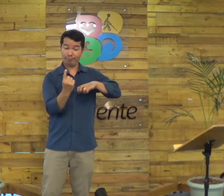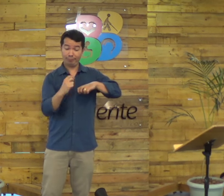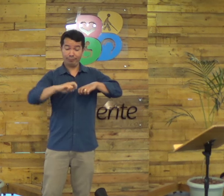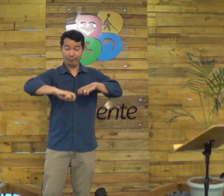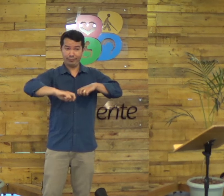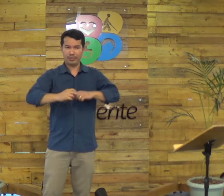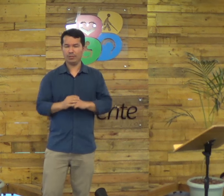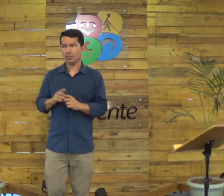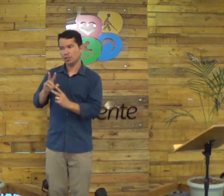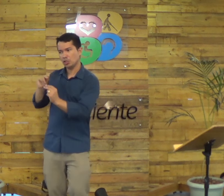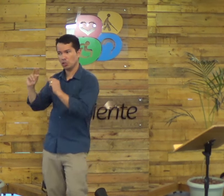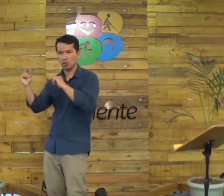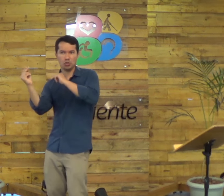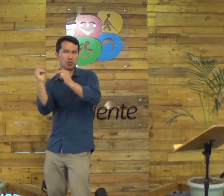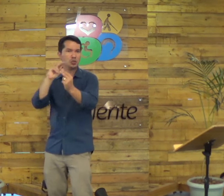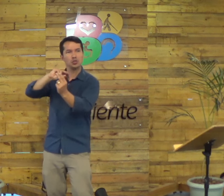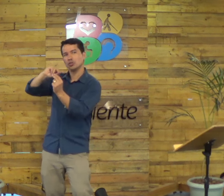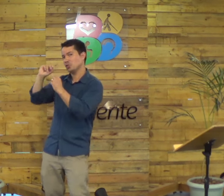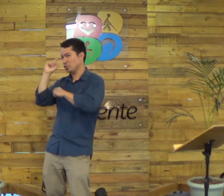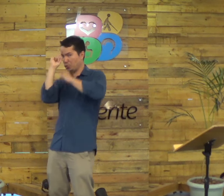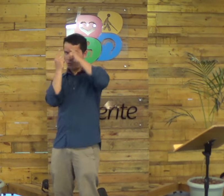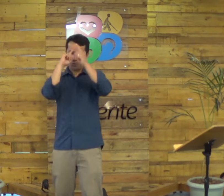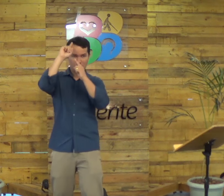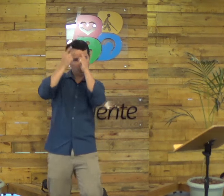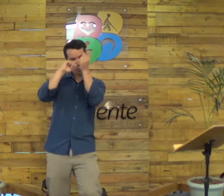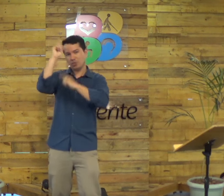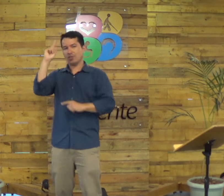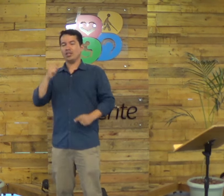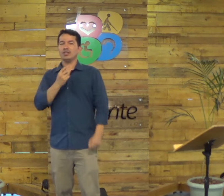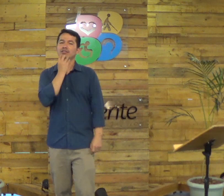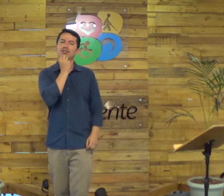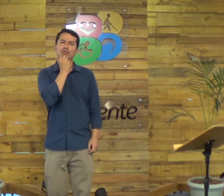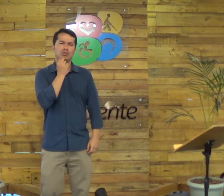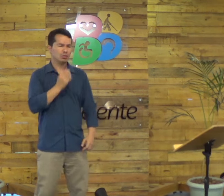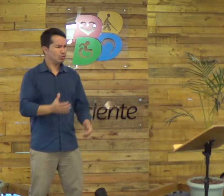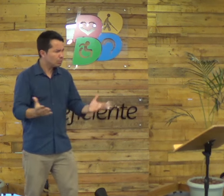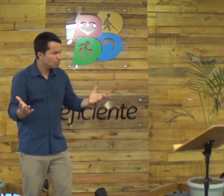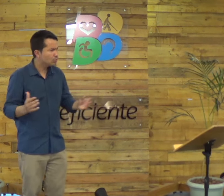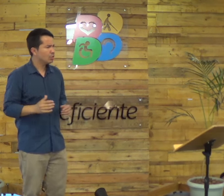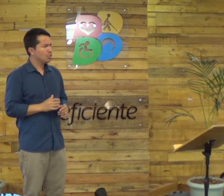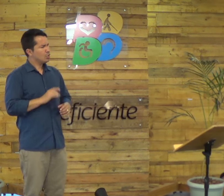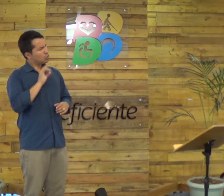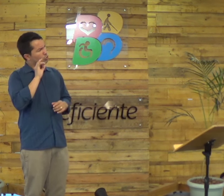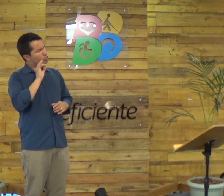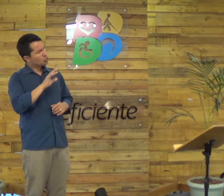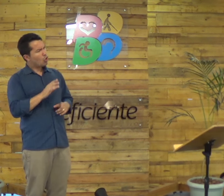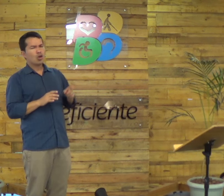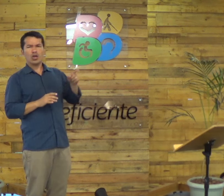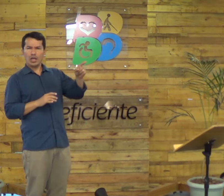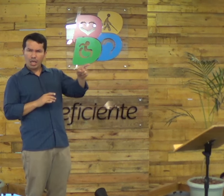sentamos a cedo ali, conversamos, e, então, a gente está, todos estávamos com o são, olha,